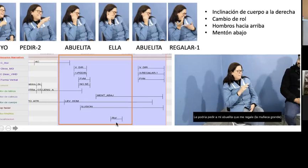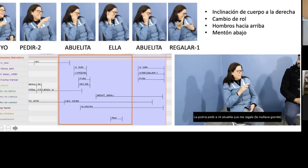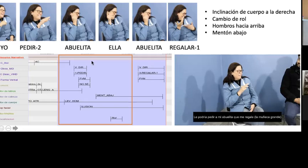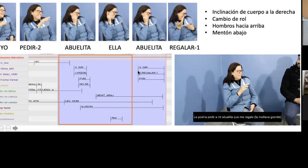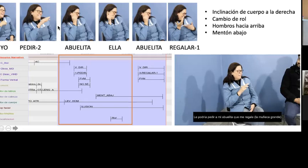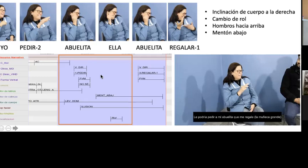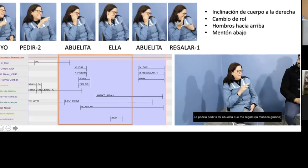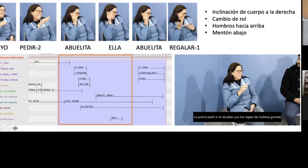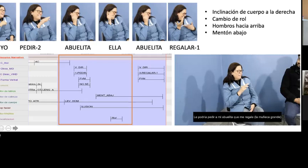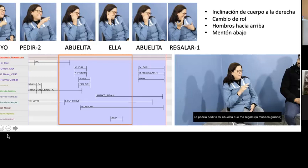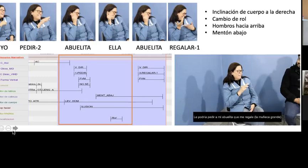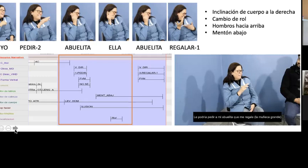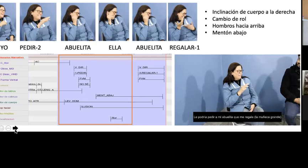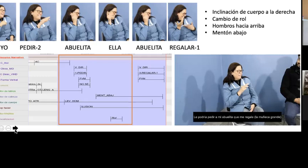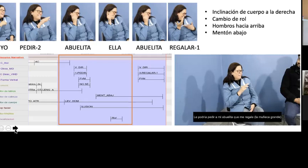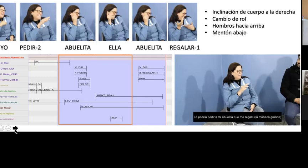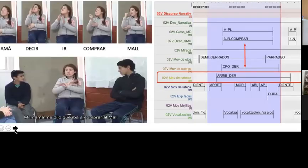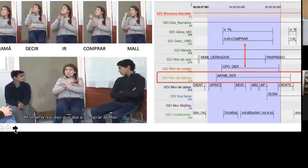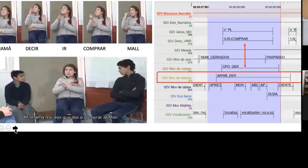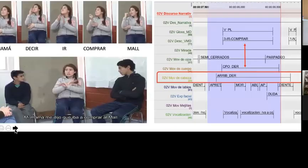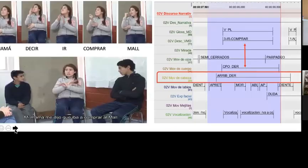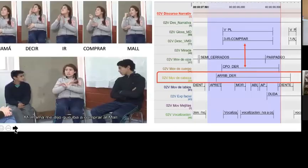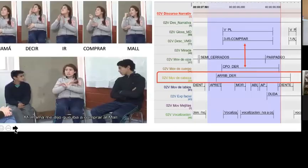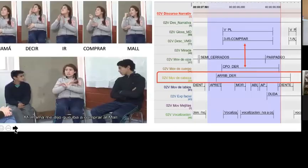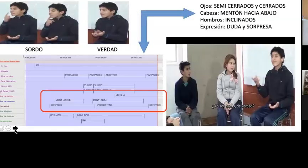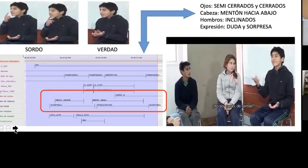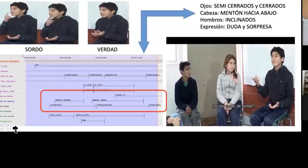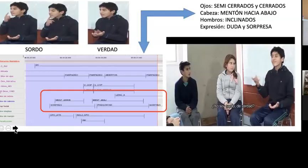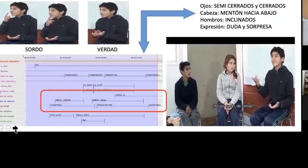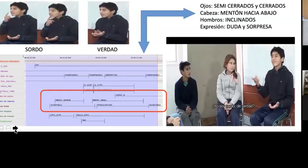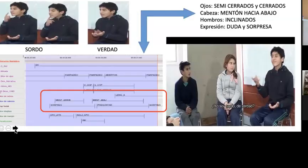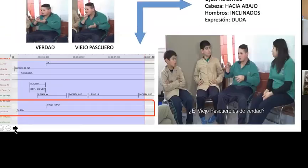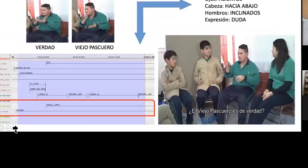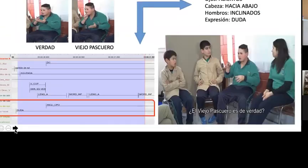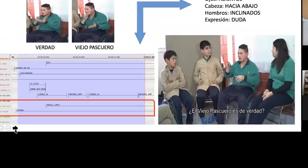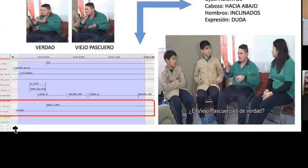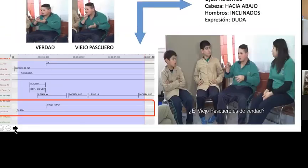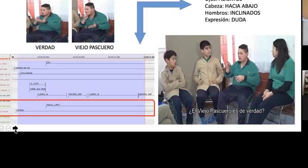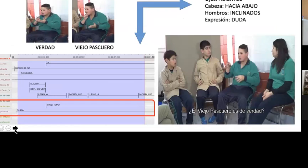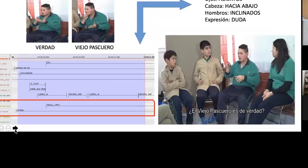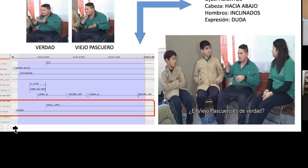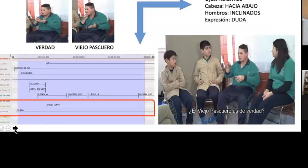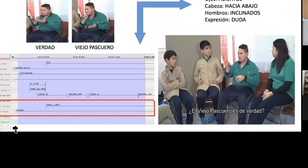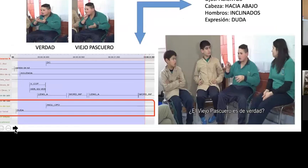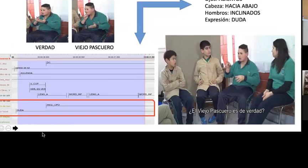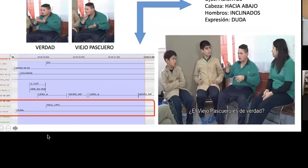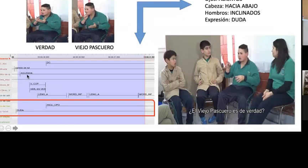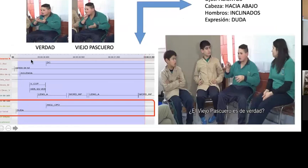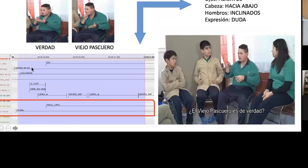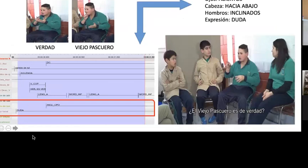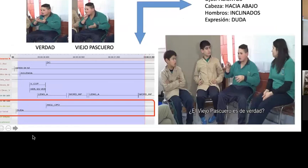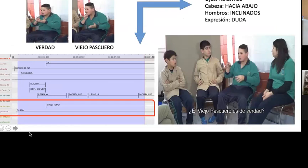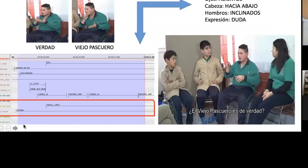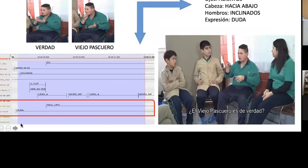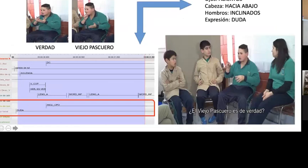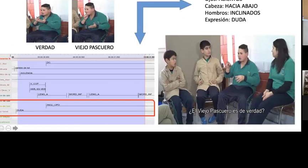Ya. ¿Miramos otro más? ¿Esto es uno de modalización?